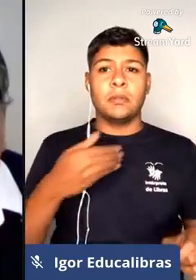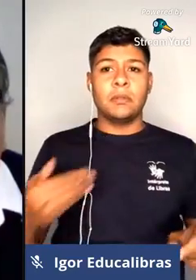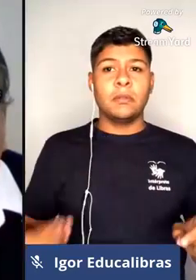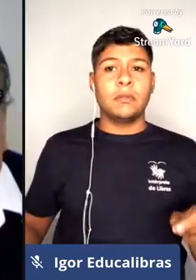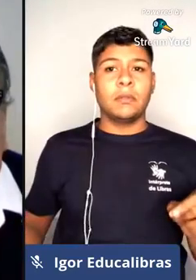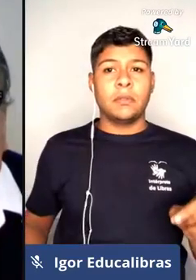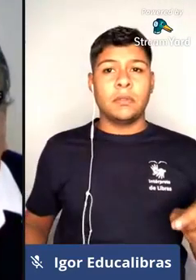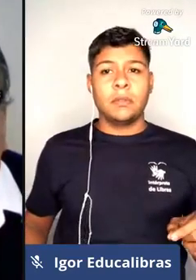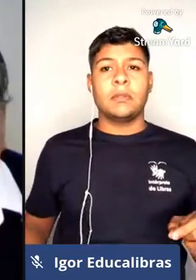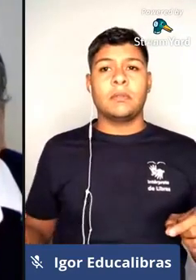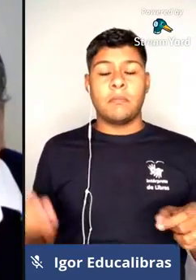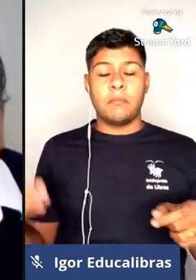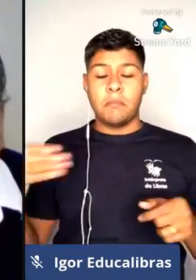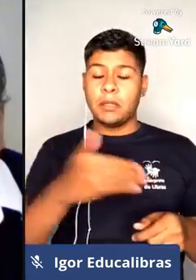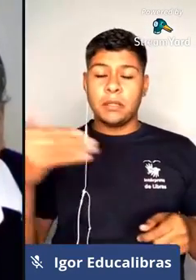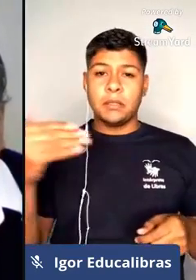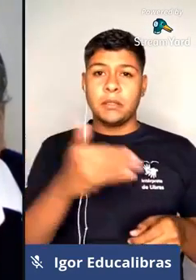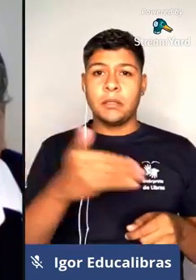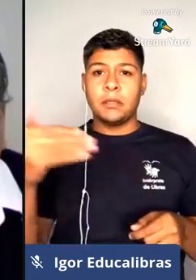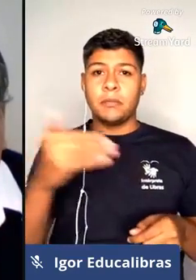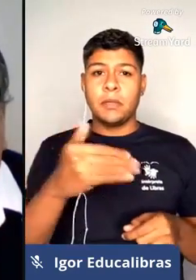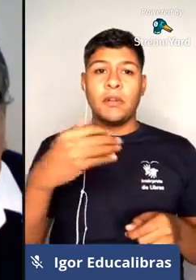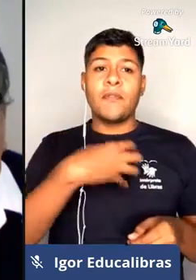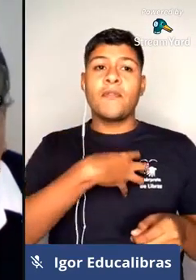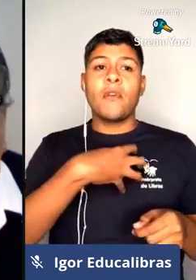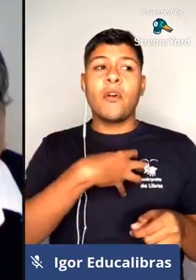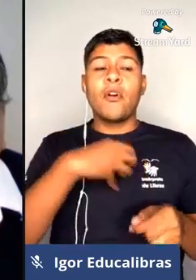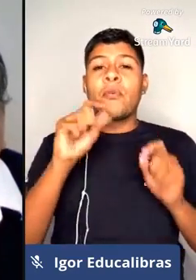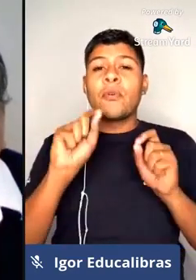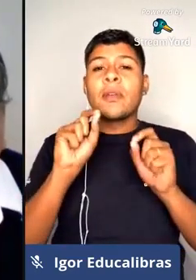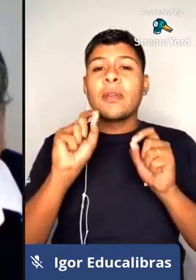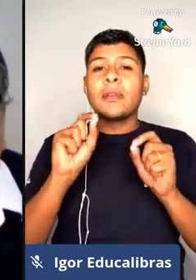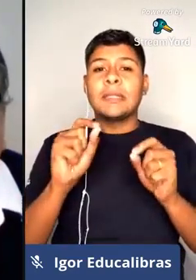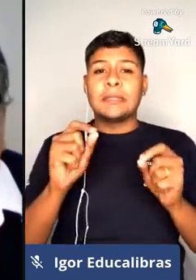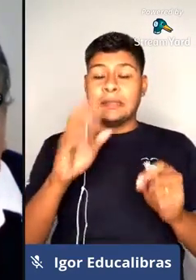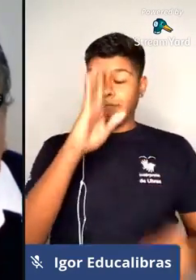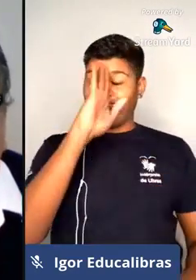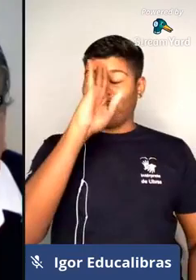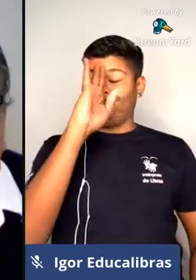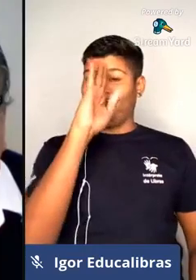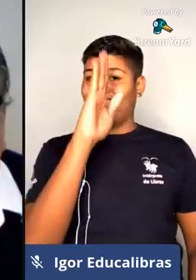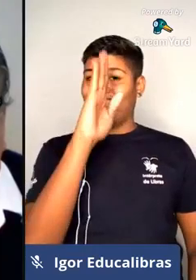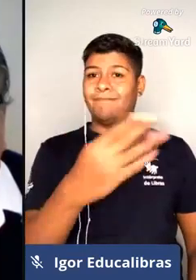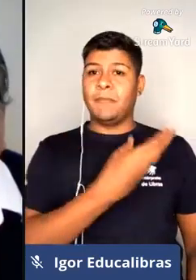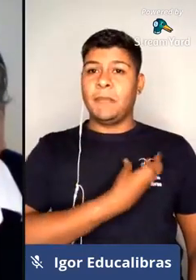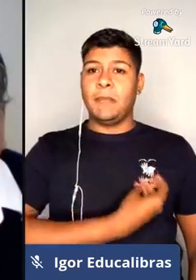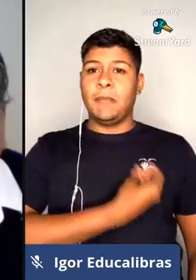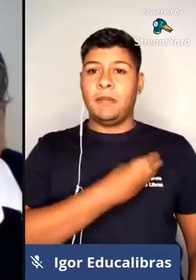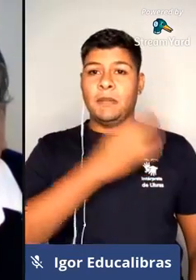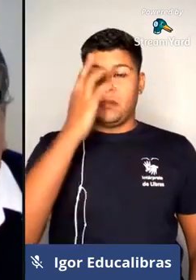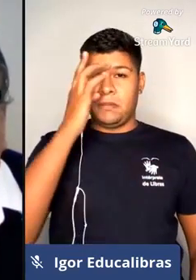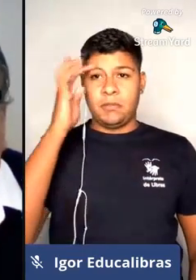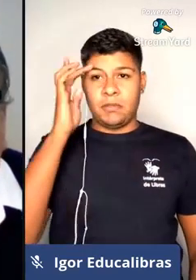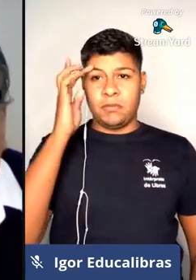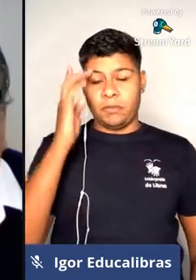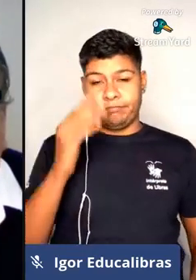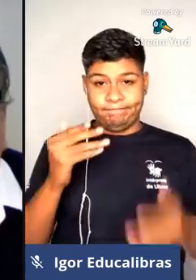governamental participe de forma ativa da vida das pessoas. Né?